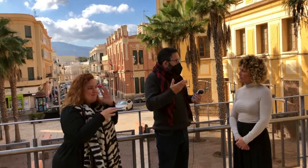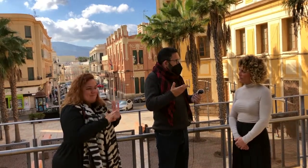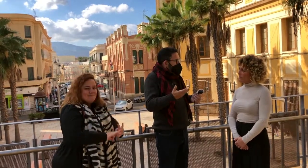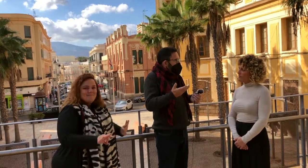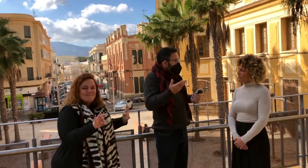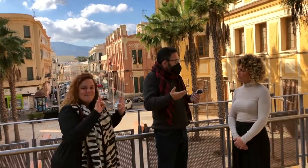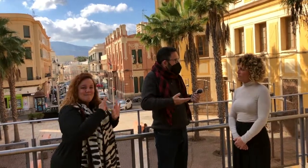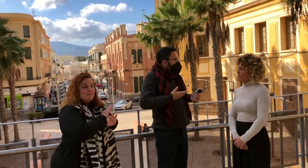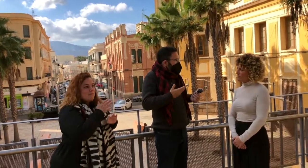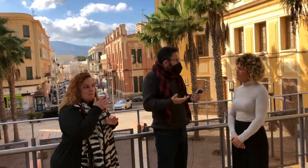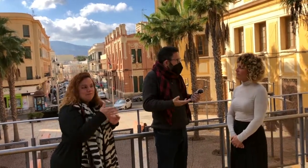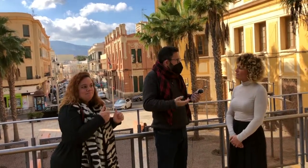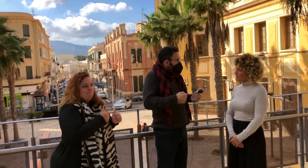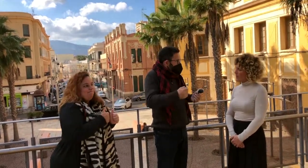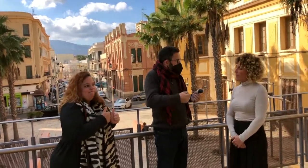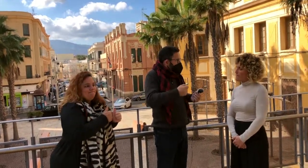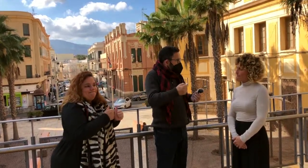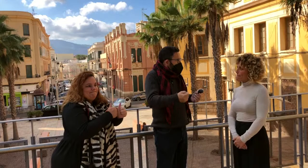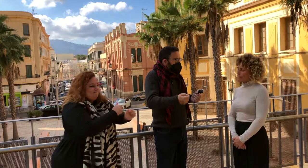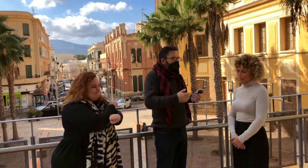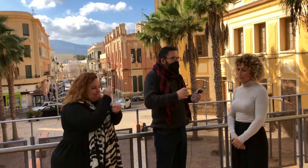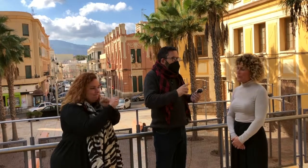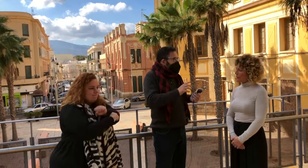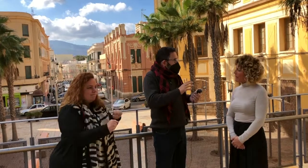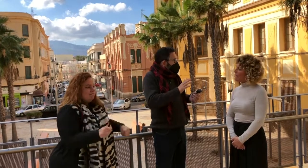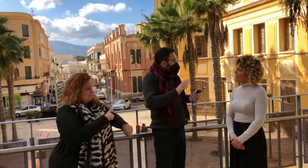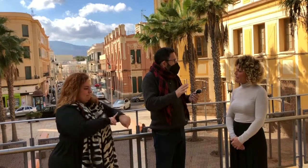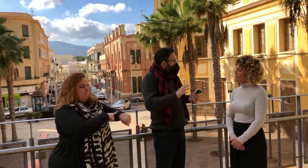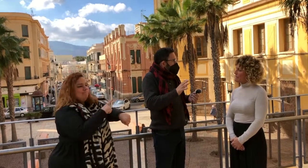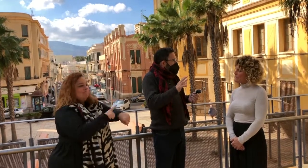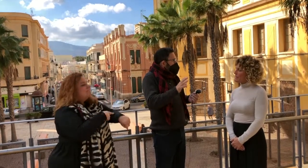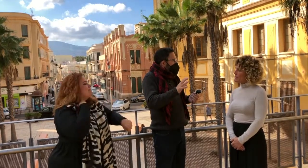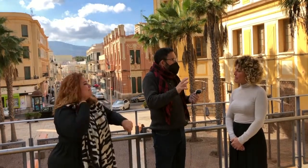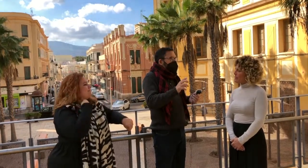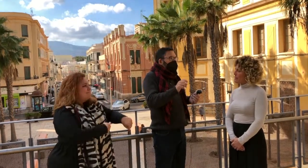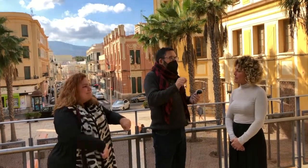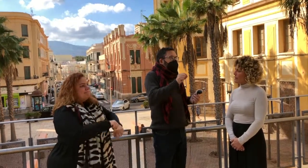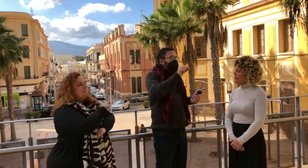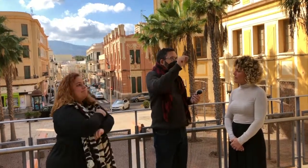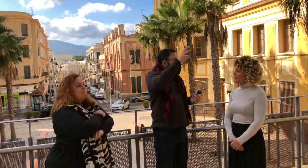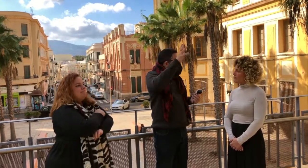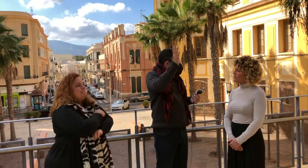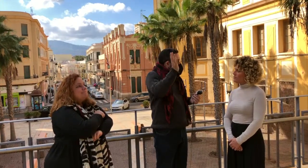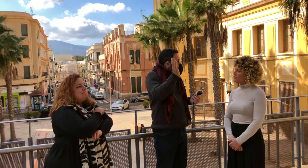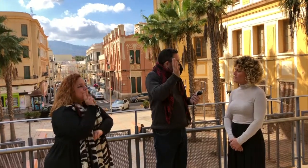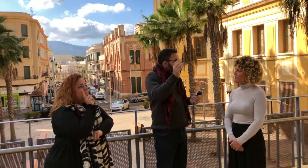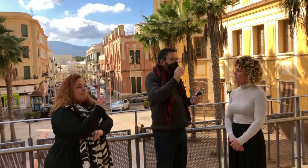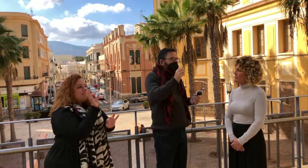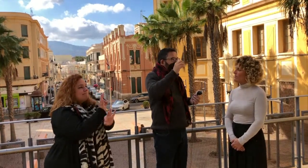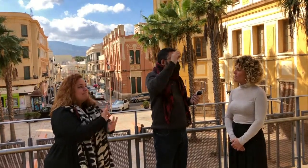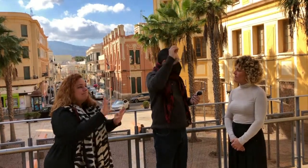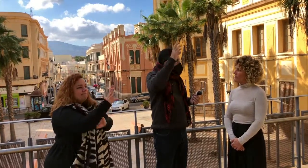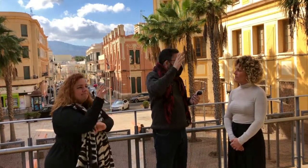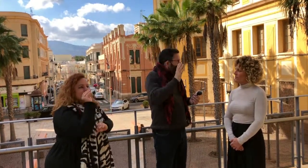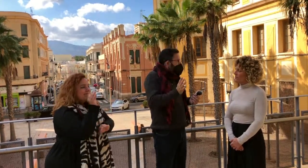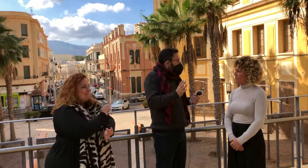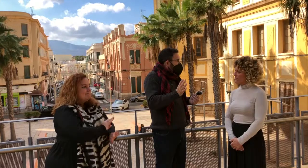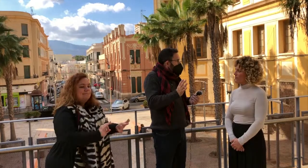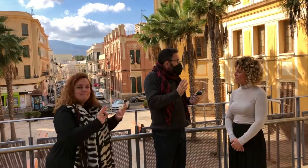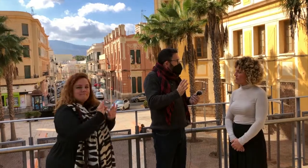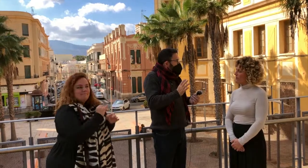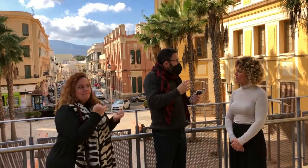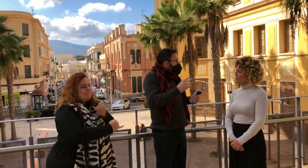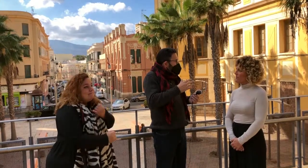yo ahí perdiendo el tiempo hora tras hora sin entender nada? Me imagino que si se escribe algo en una pizarra o en una pizarra